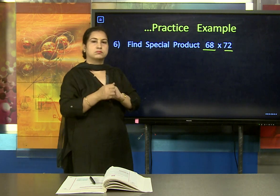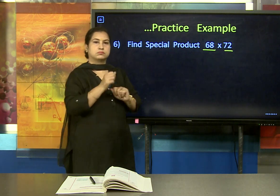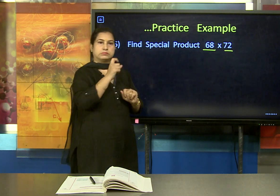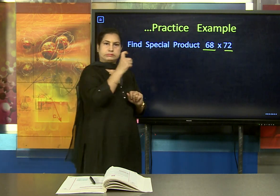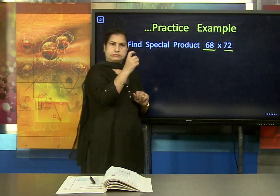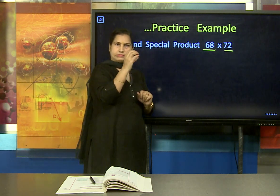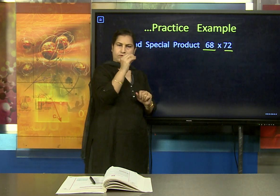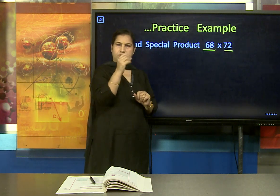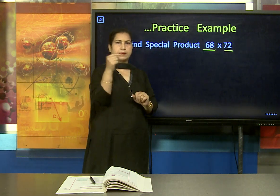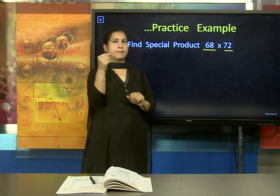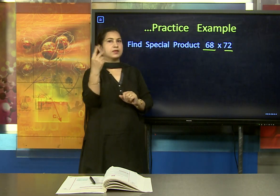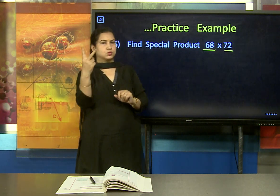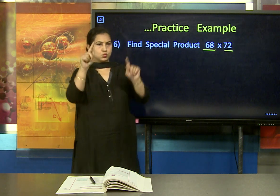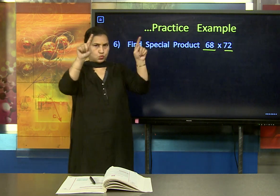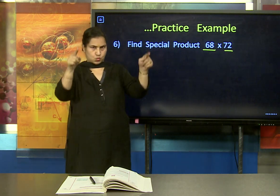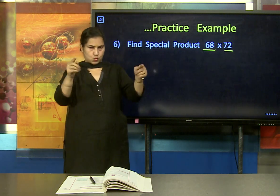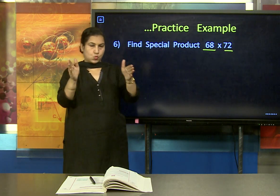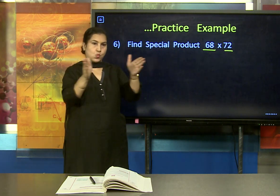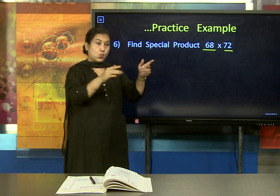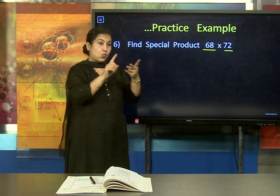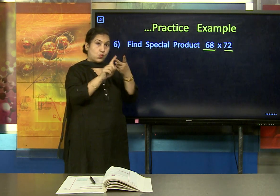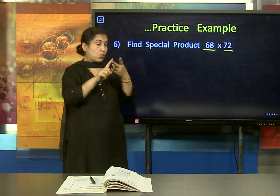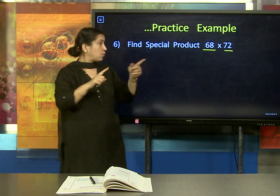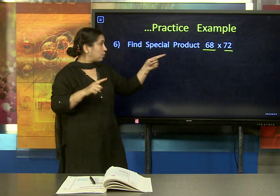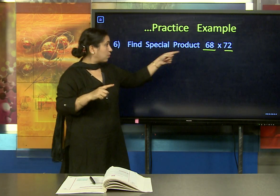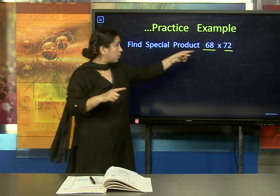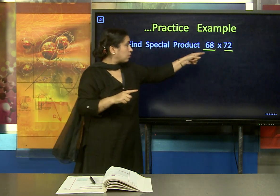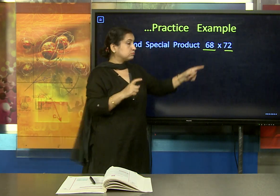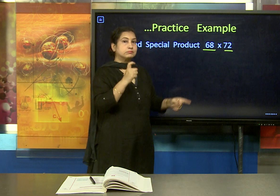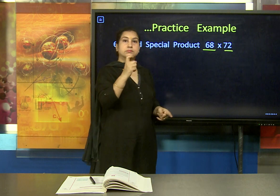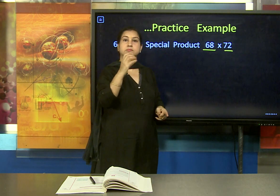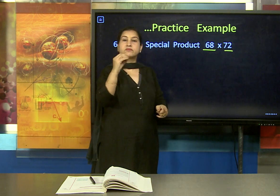68 और 72 के मल्टीप्लाई को हम इस तरह से बदलेंगे,